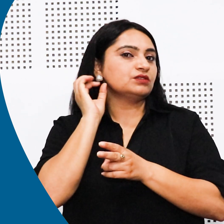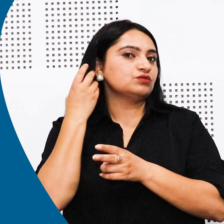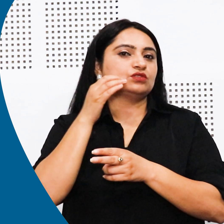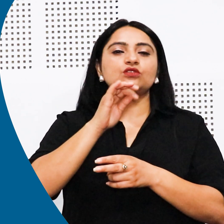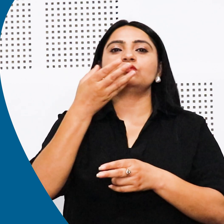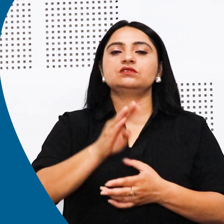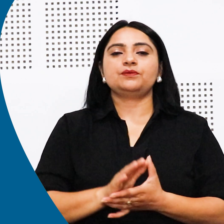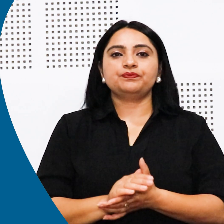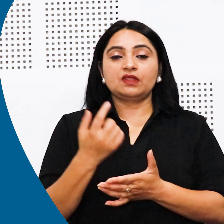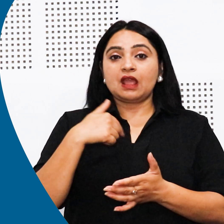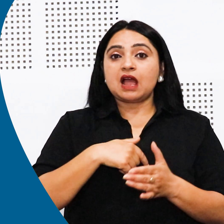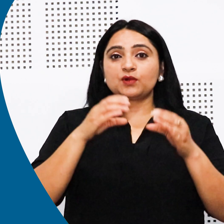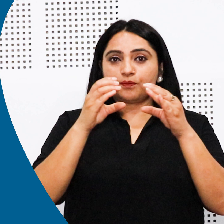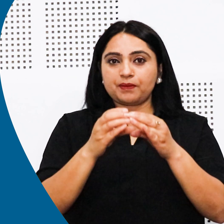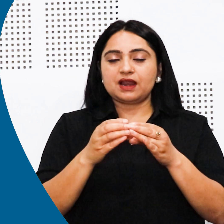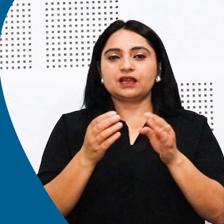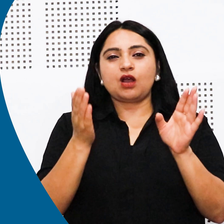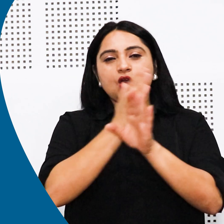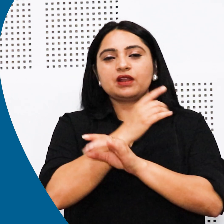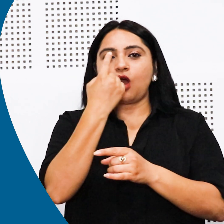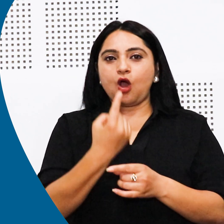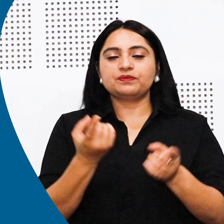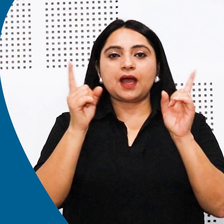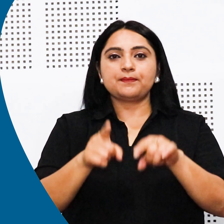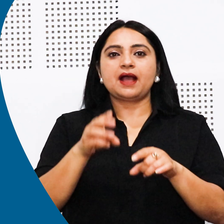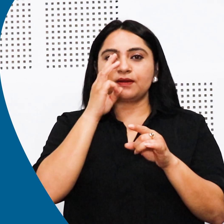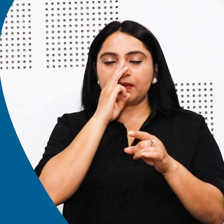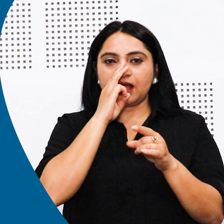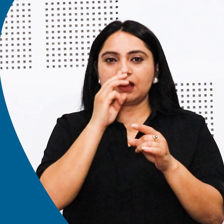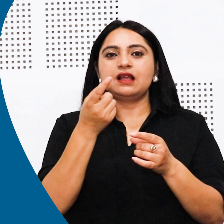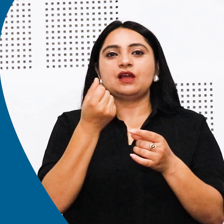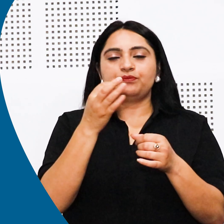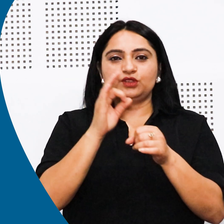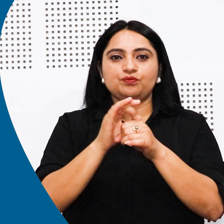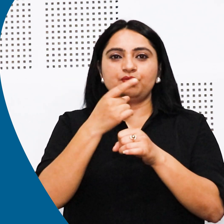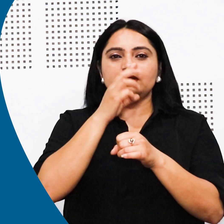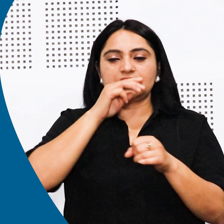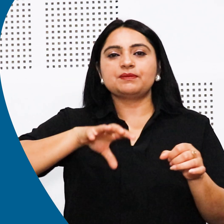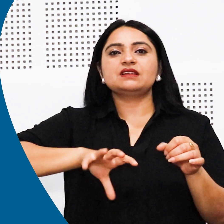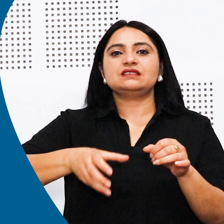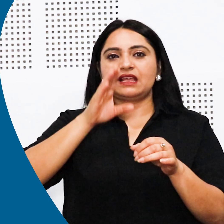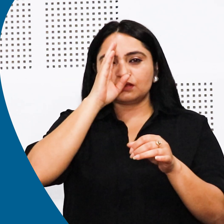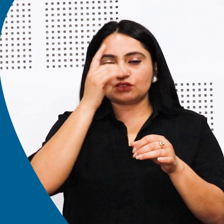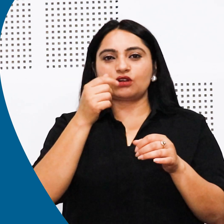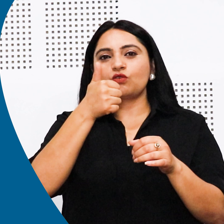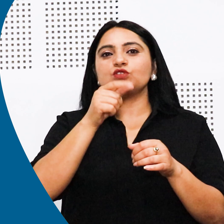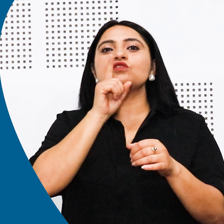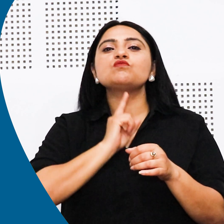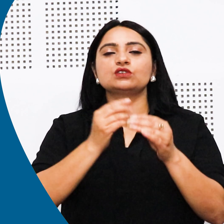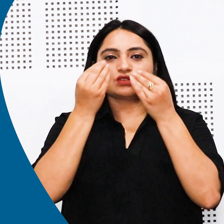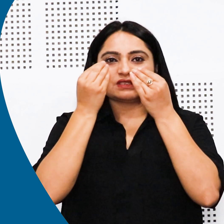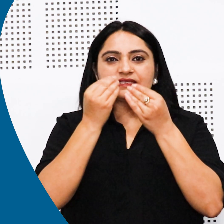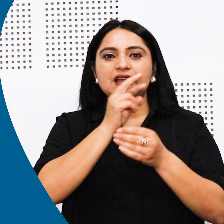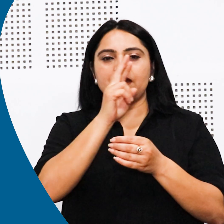सुन्नुहुनेछ। कार्यक्रम हाम्रो पालिकाको अघिल्लो हप्ताको भागमा वित्त व्यवस्थापनमा स्थानीय सरकारको 6 वर्षको